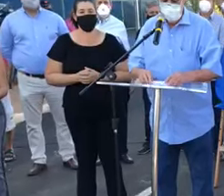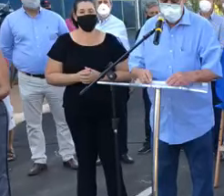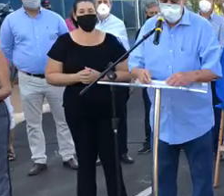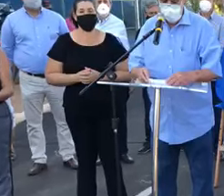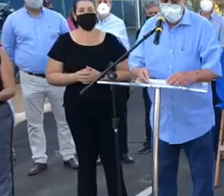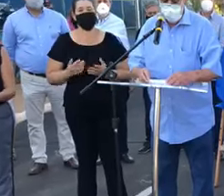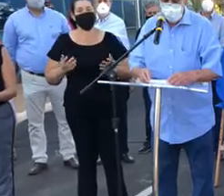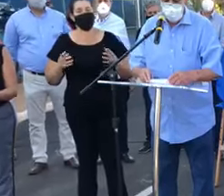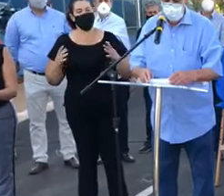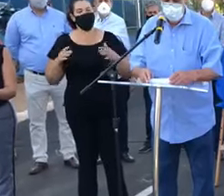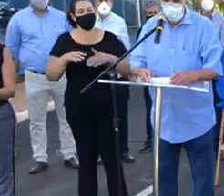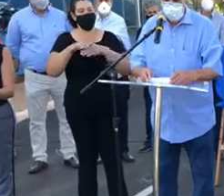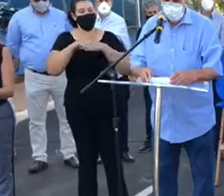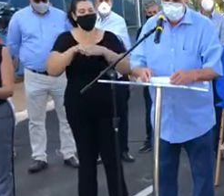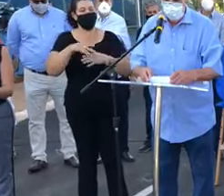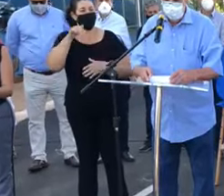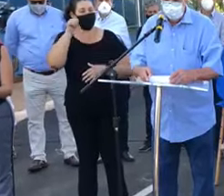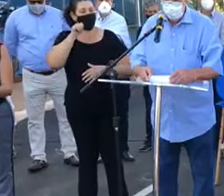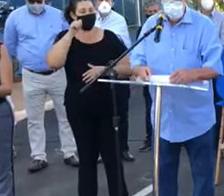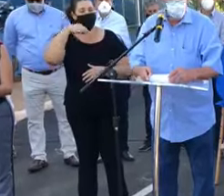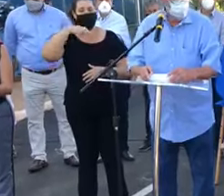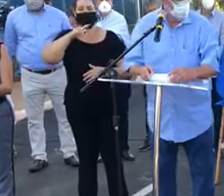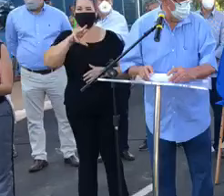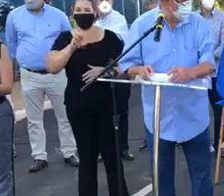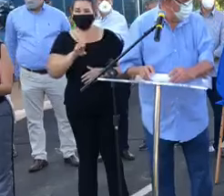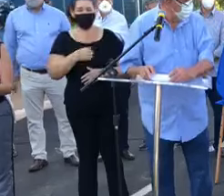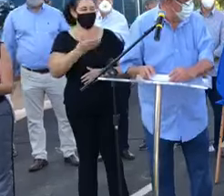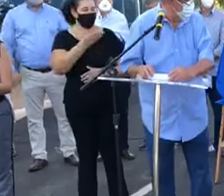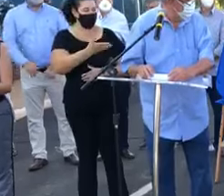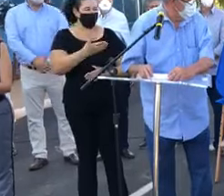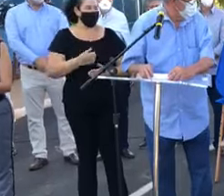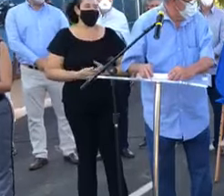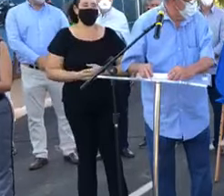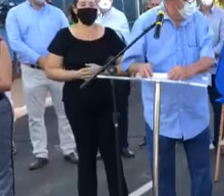Eu queria saudar a dona Meire Luz Pereira Carneiro.